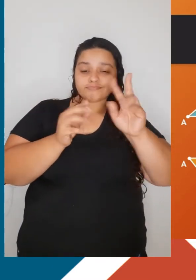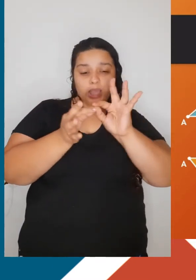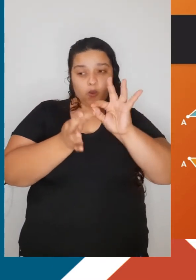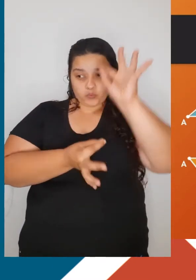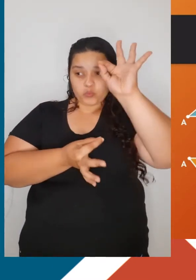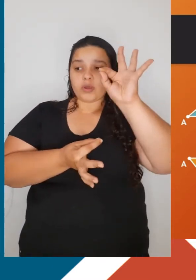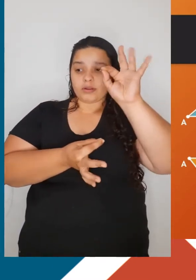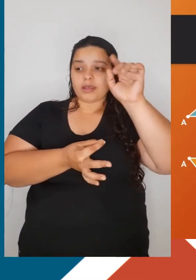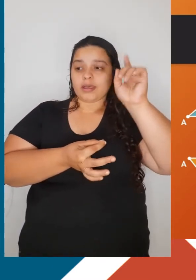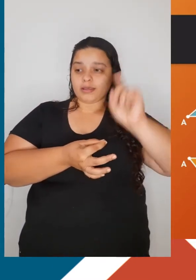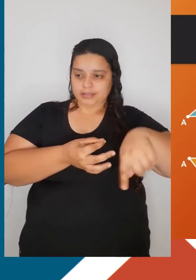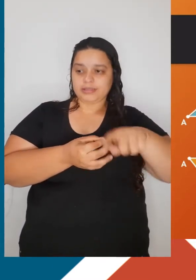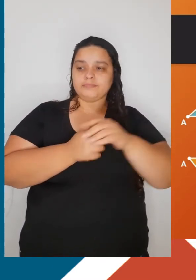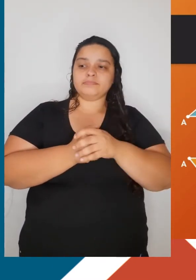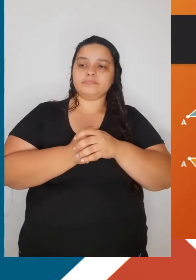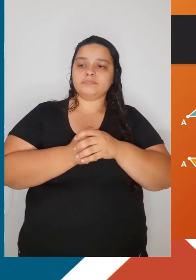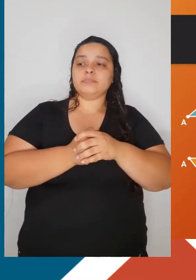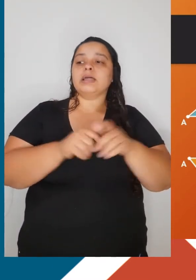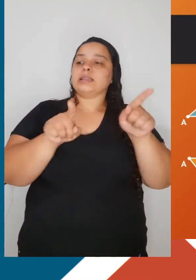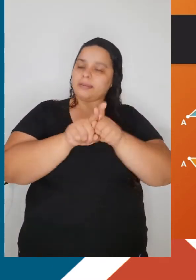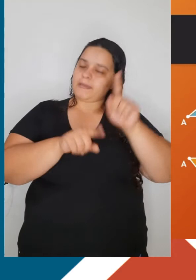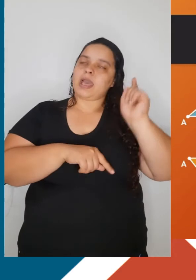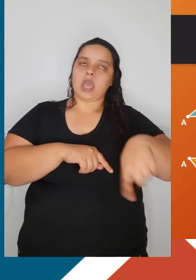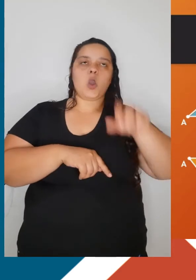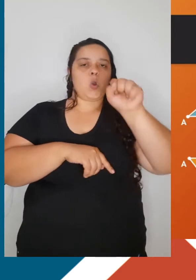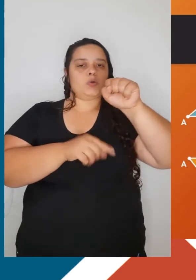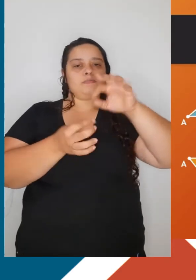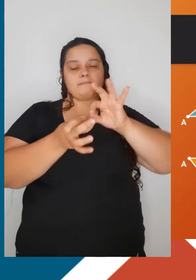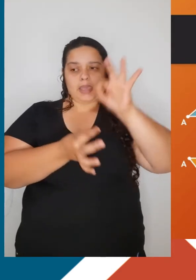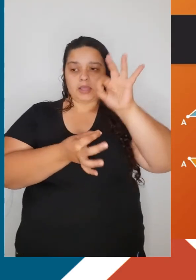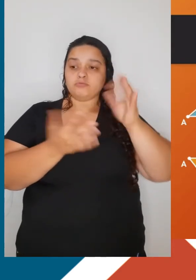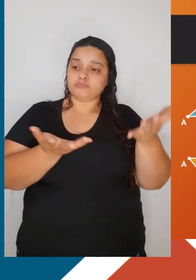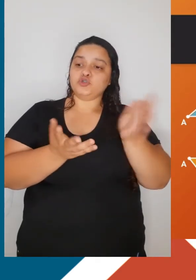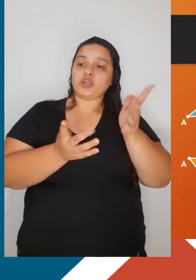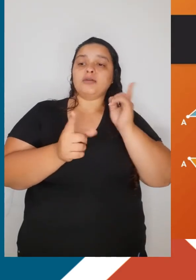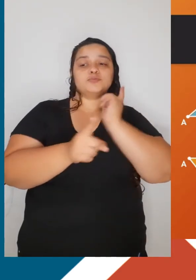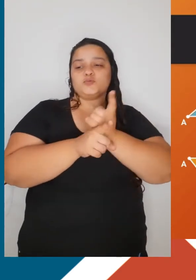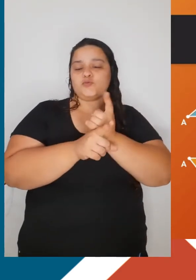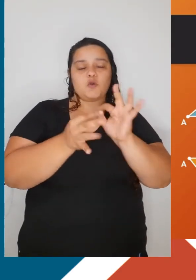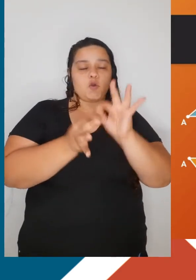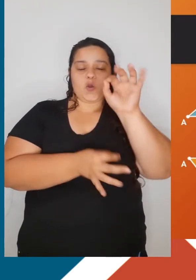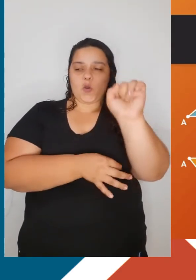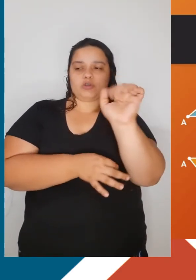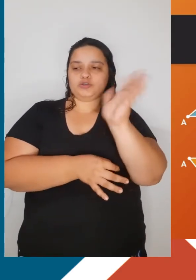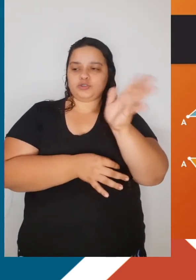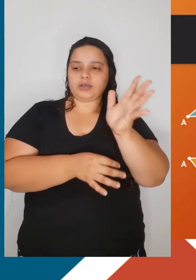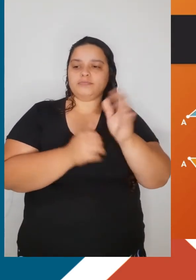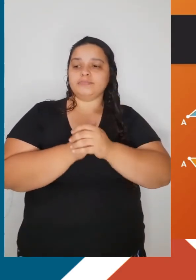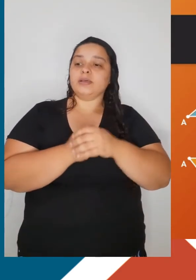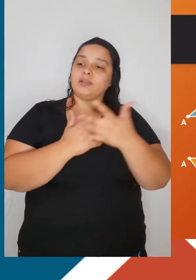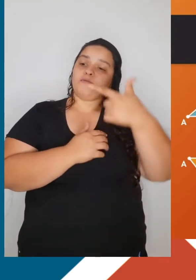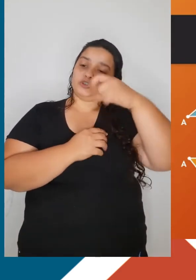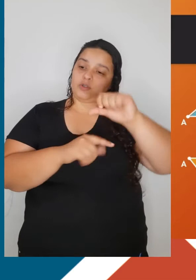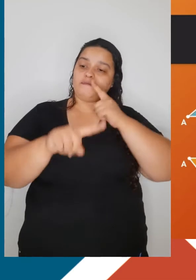que a altura do triângulo relativa à base BC também é 8 metros. E com isso, a área do triângulo BCD